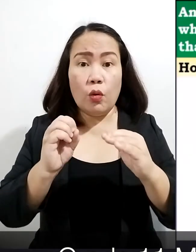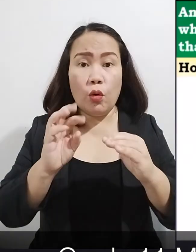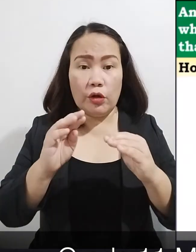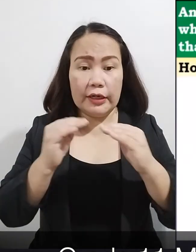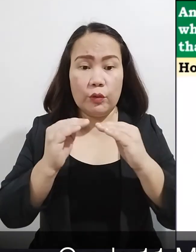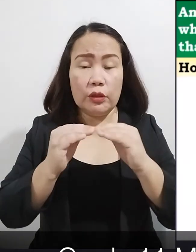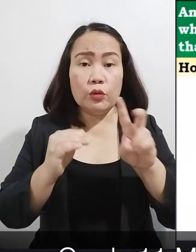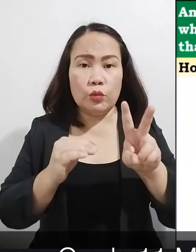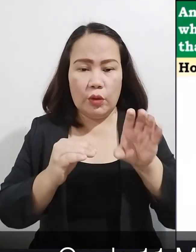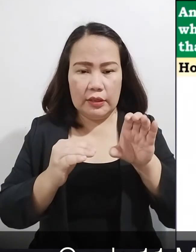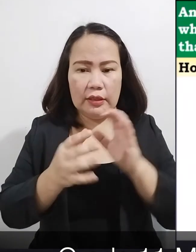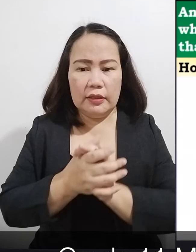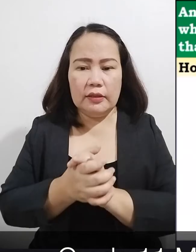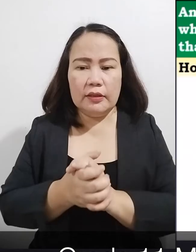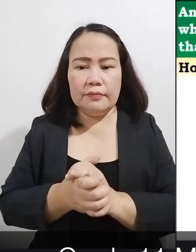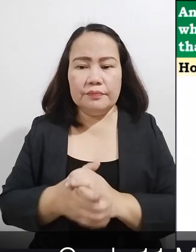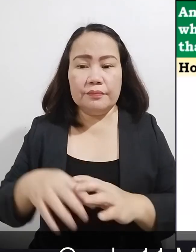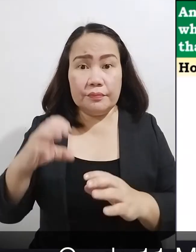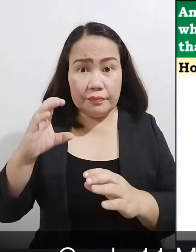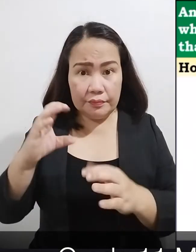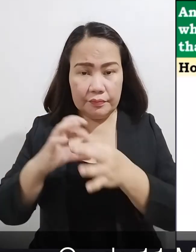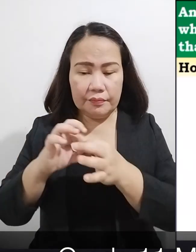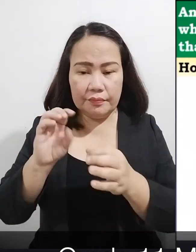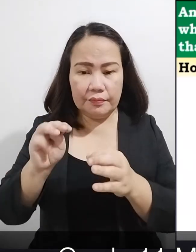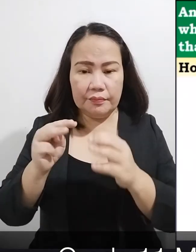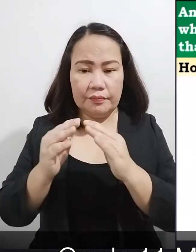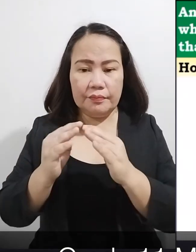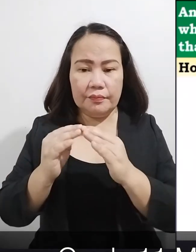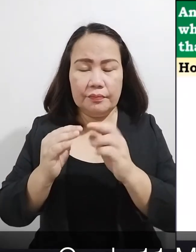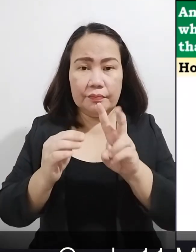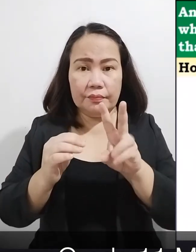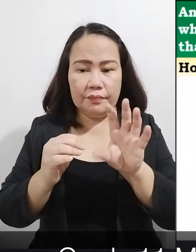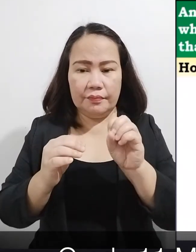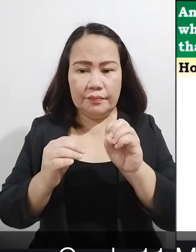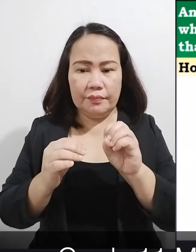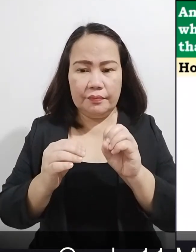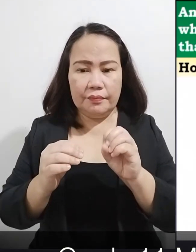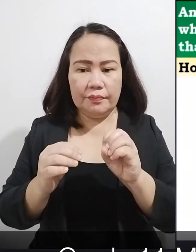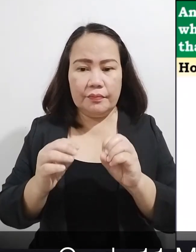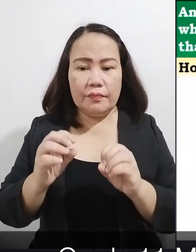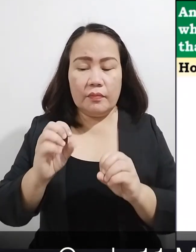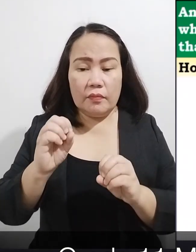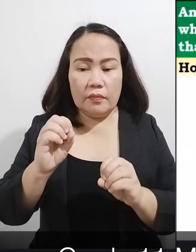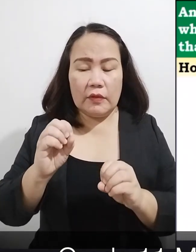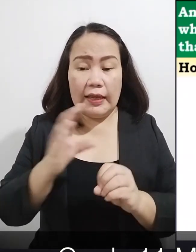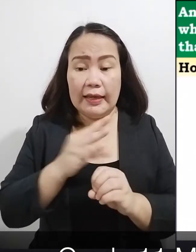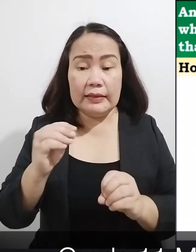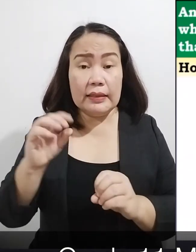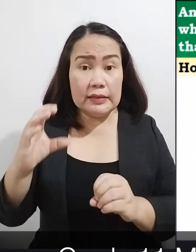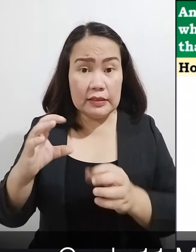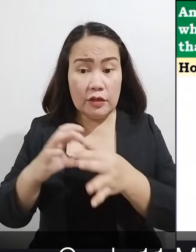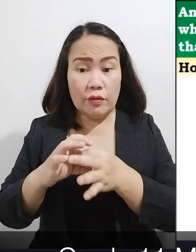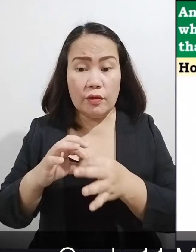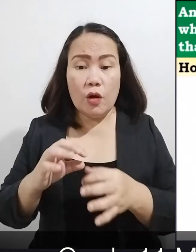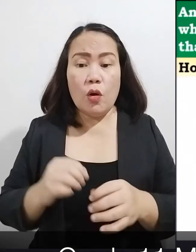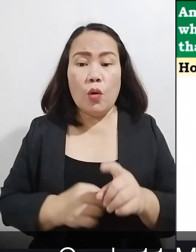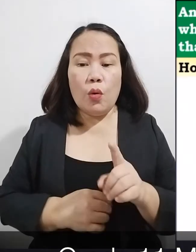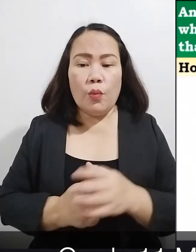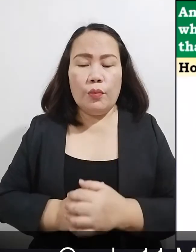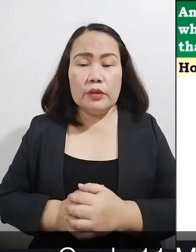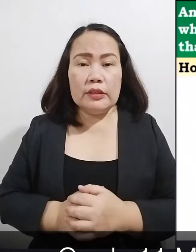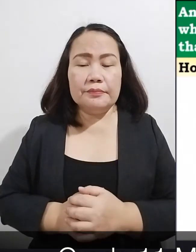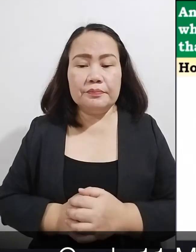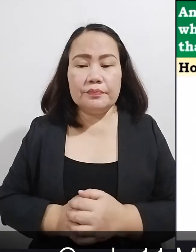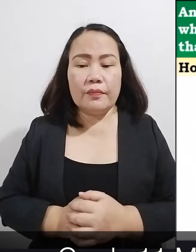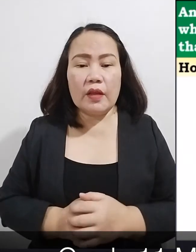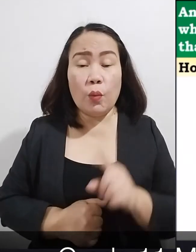M equals 250. C of 150 is equal to 250 pesos. Ibig sabihin, kung ang